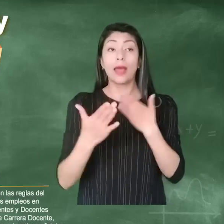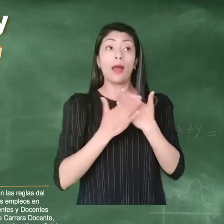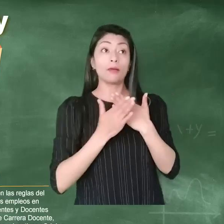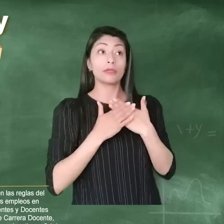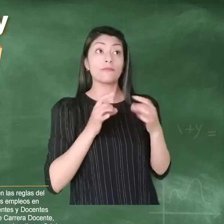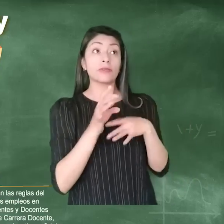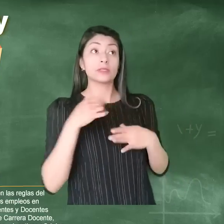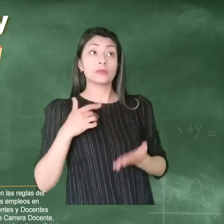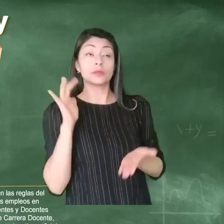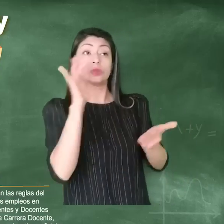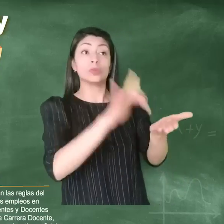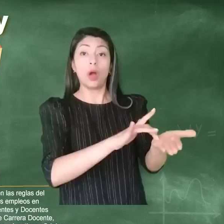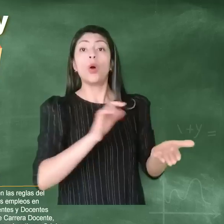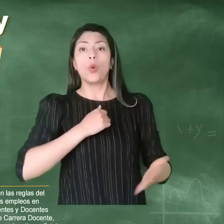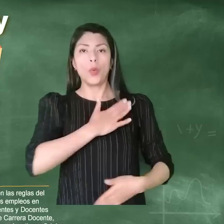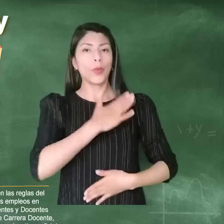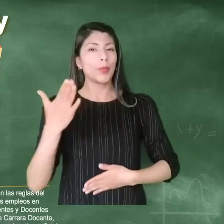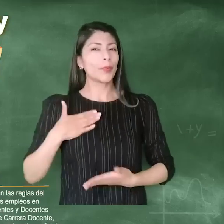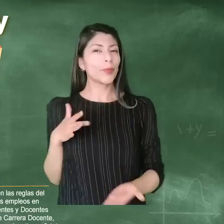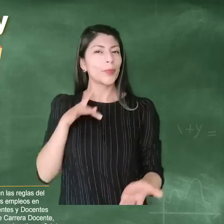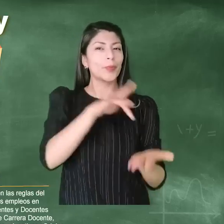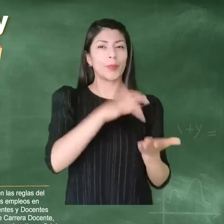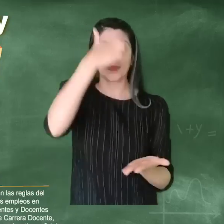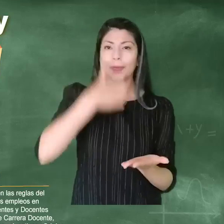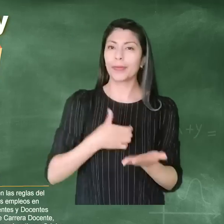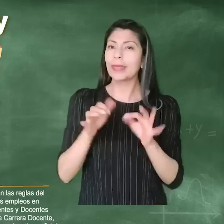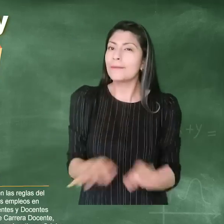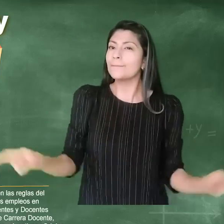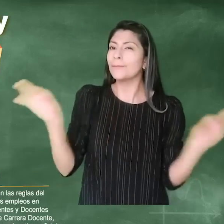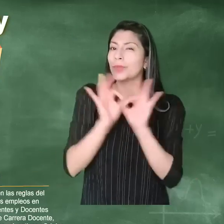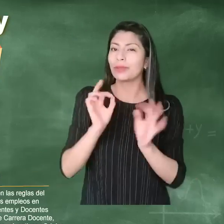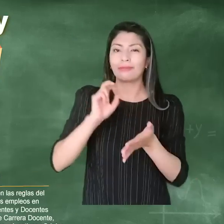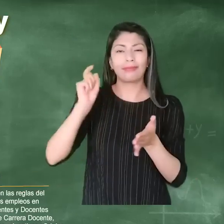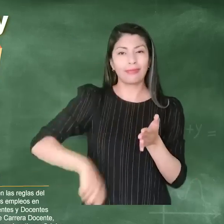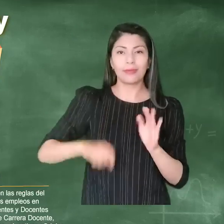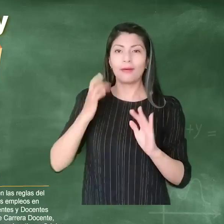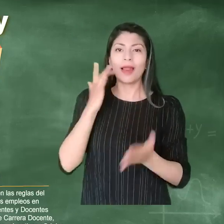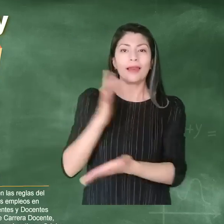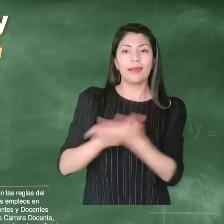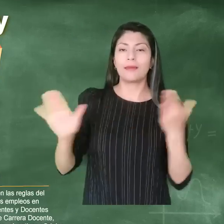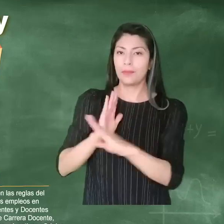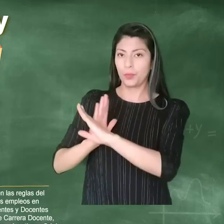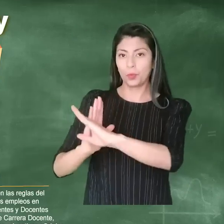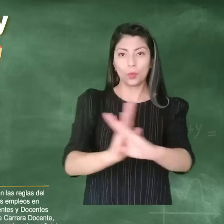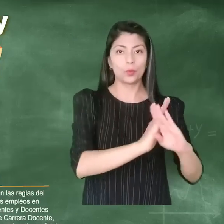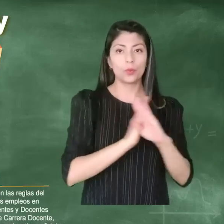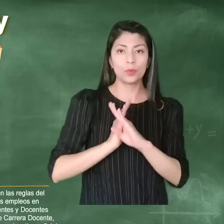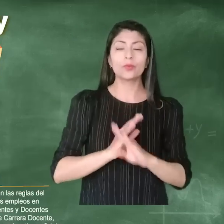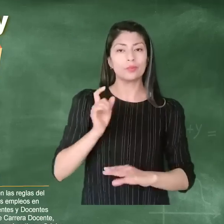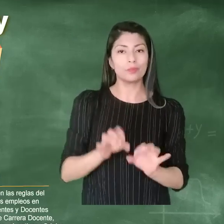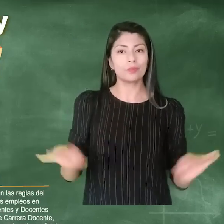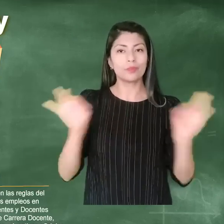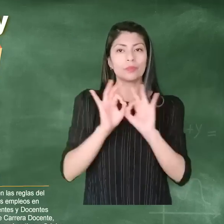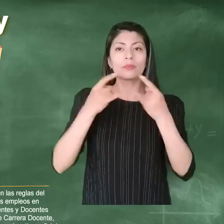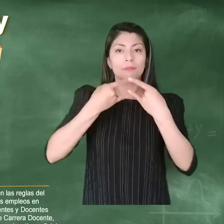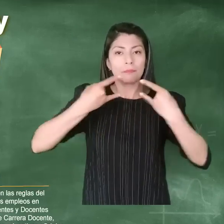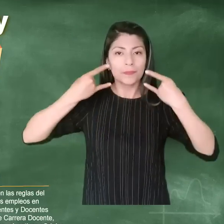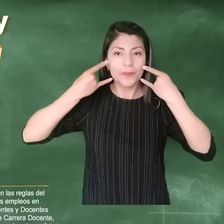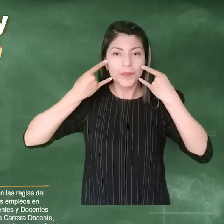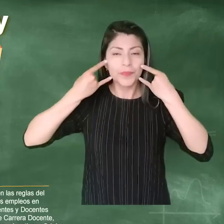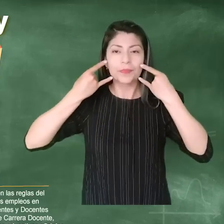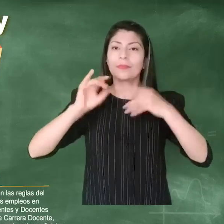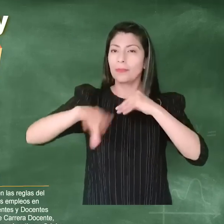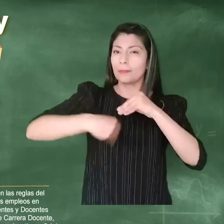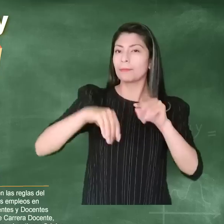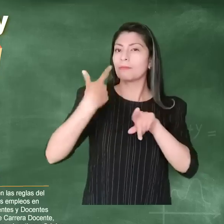aspirantes citados a las mismas deberán acudir al lugar de su aplicación con los elementos de bioseguridad establecidos en tales